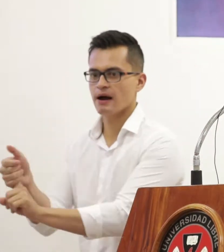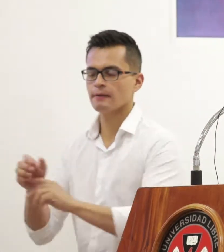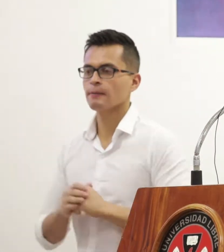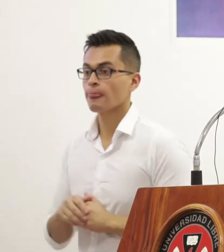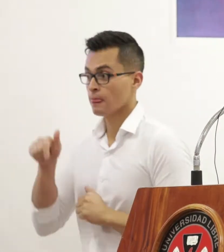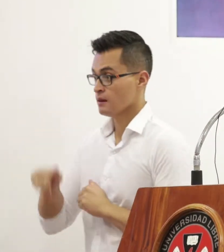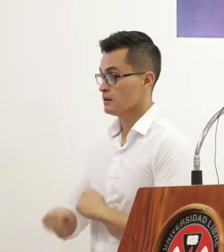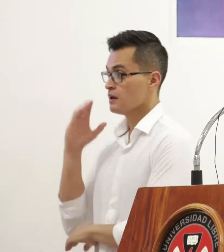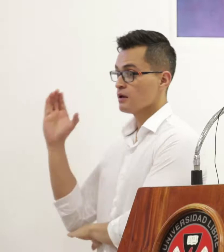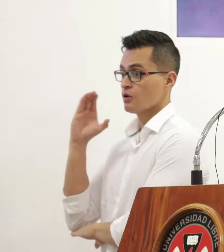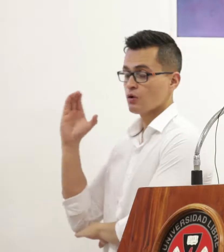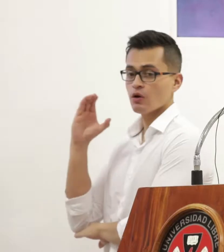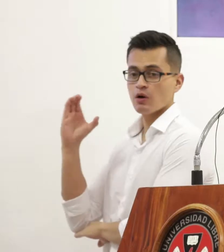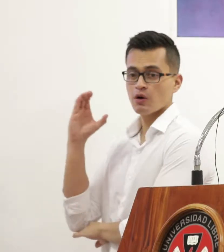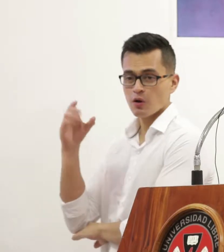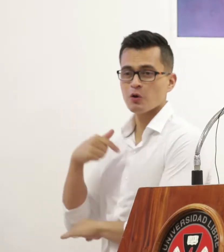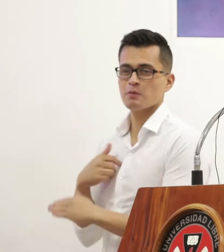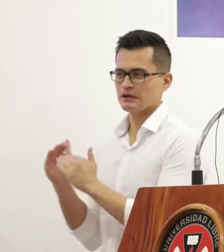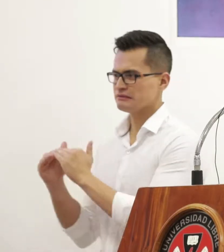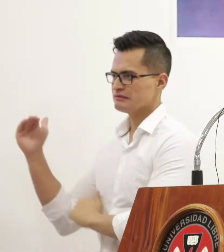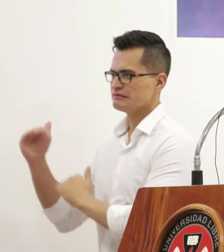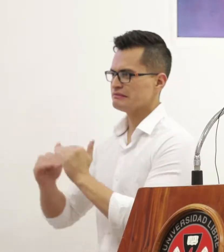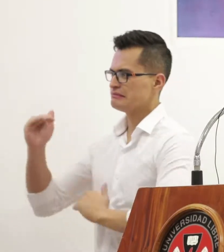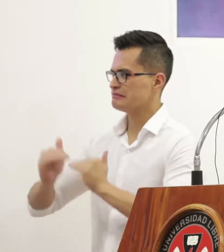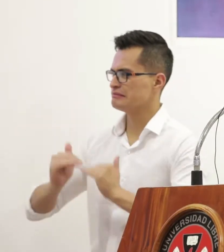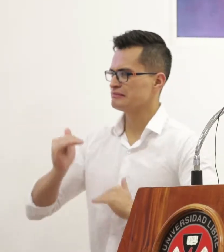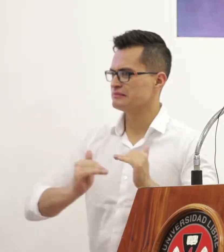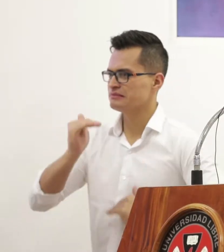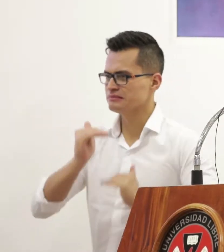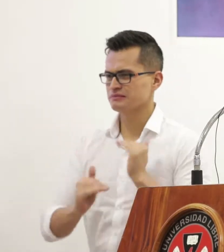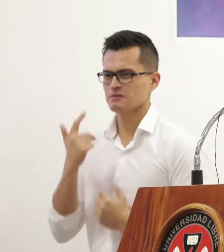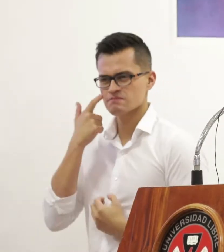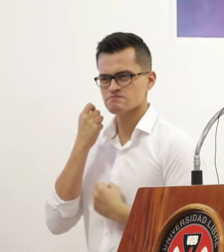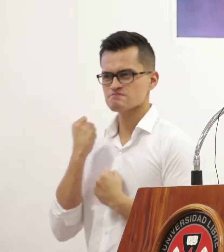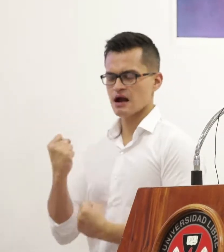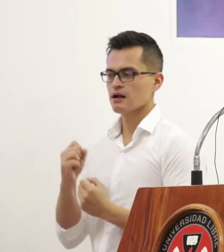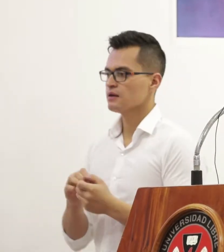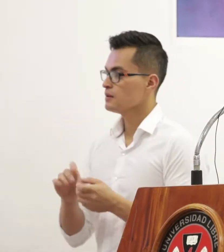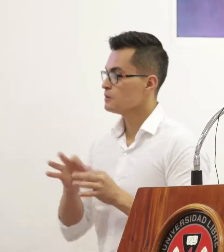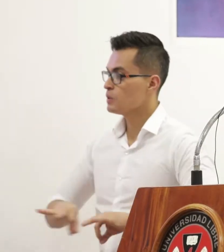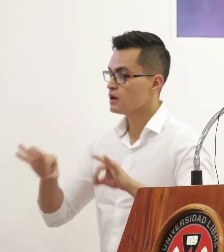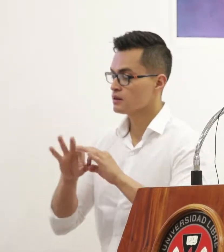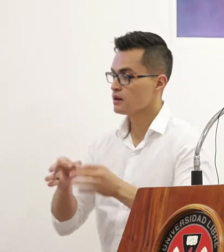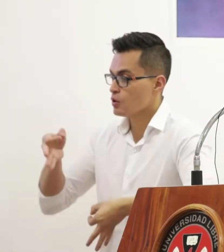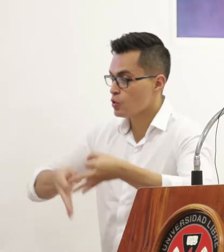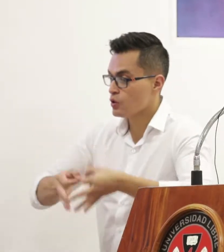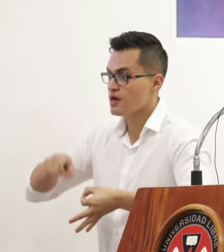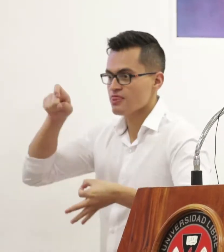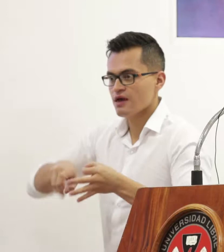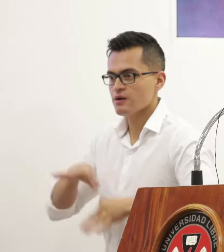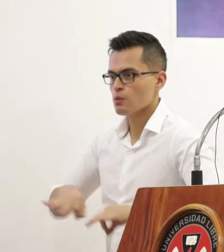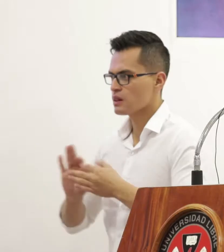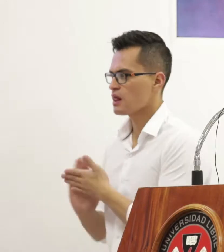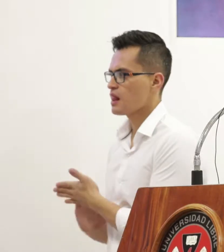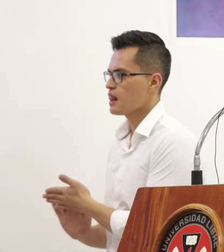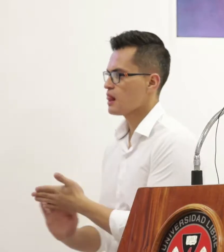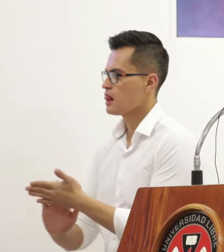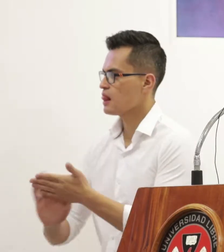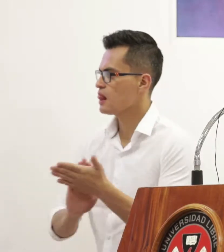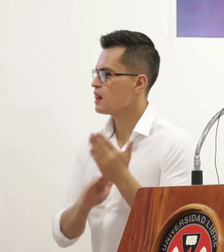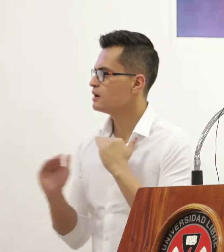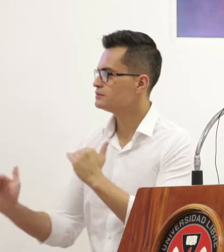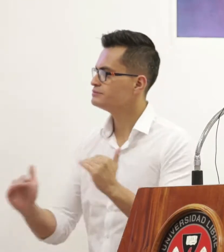de desigualdad como Colombia, el primero de los propósitos de la justicia tiene que ser la construcción de la igualdad, tiene que